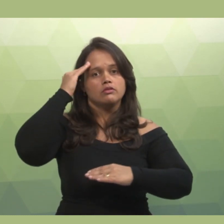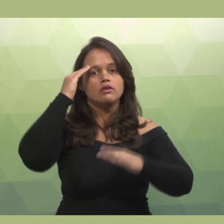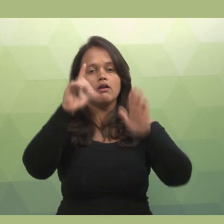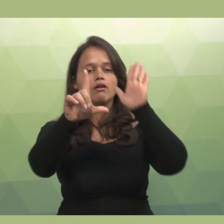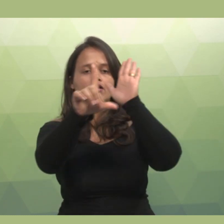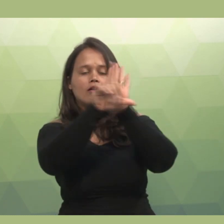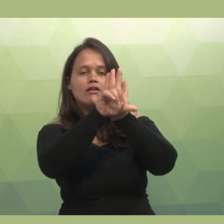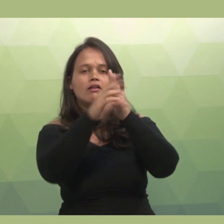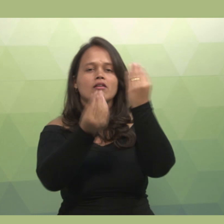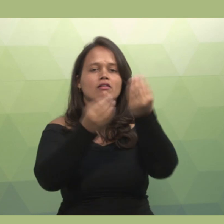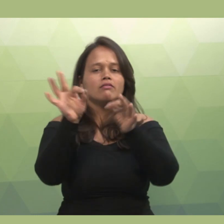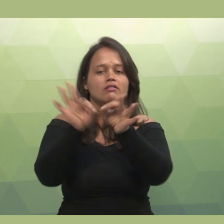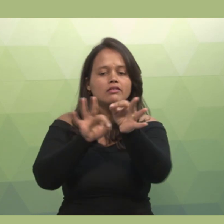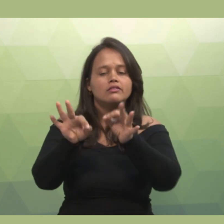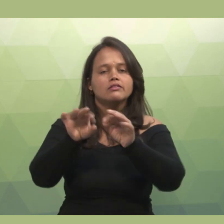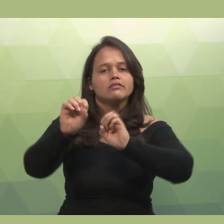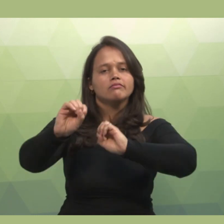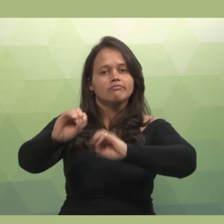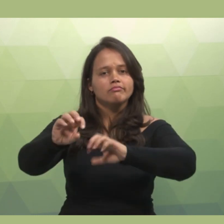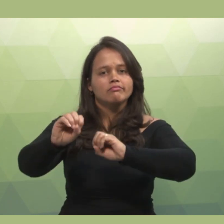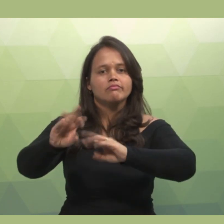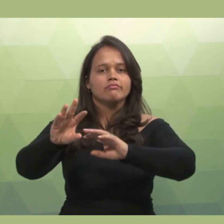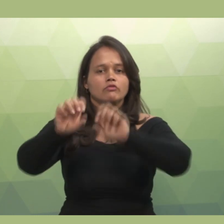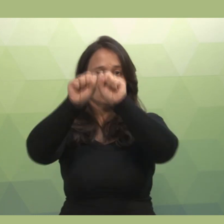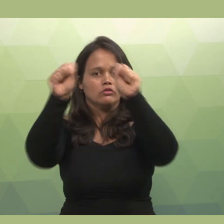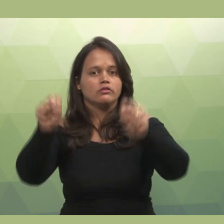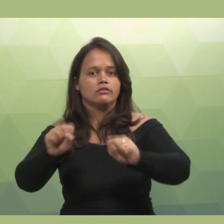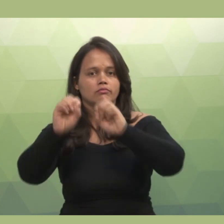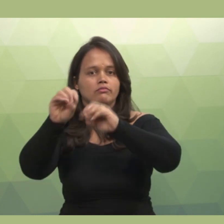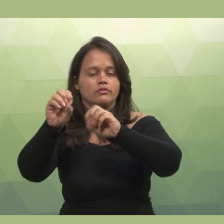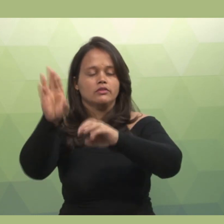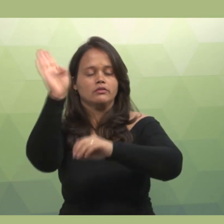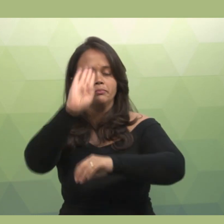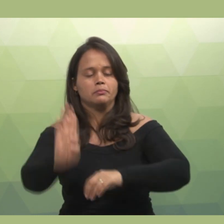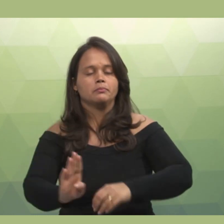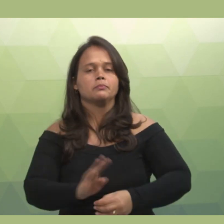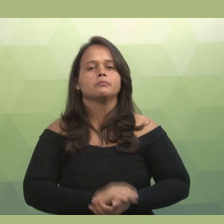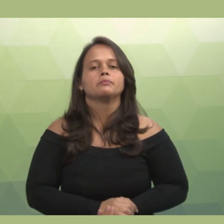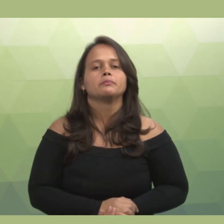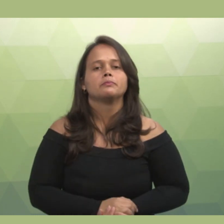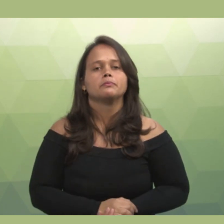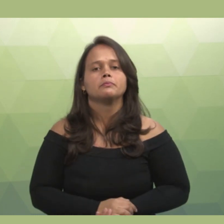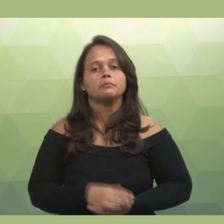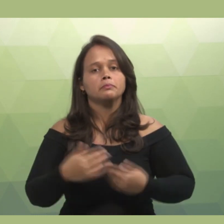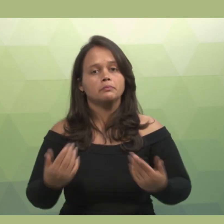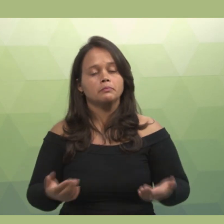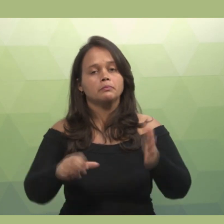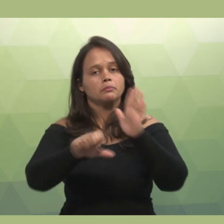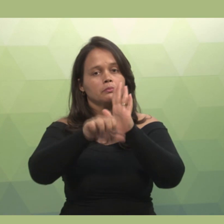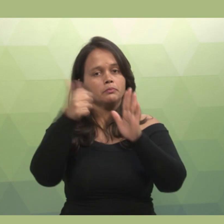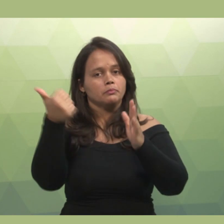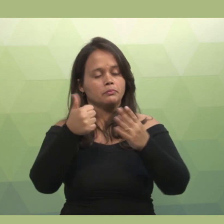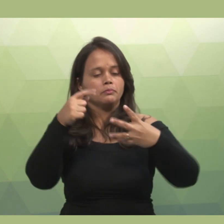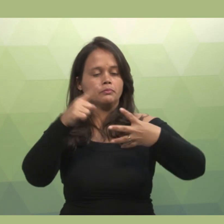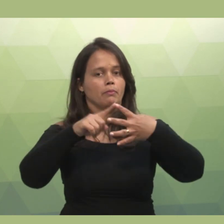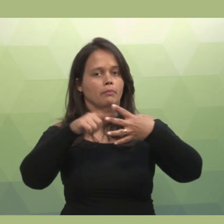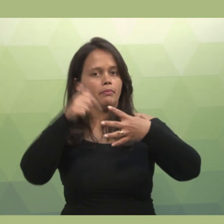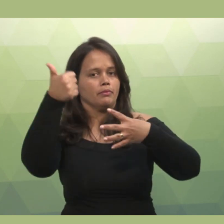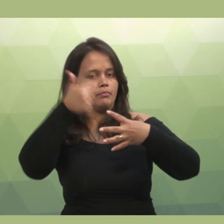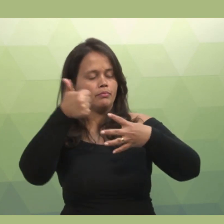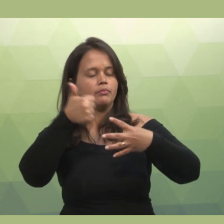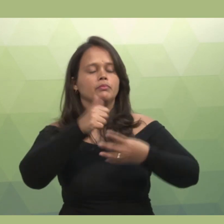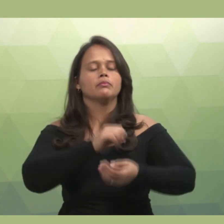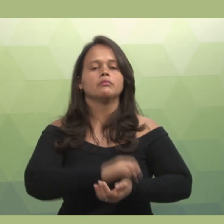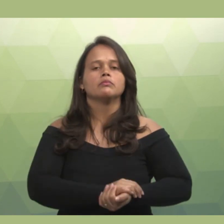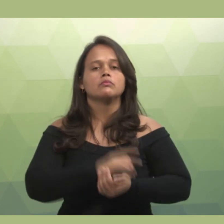organização do sistema de ensino brasileiro. Bom, nessa primeira unidade, nós vamos abordar o tema, vejam aí na